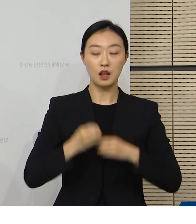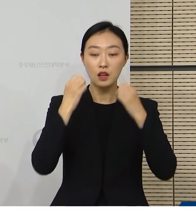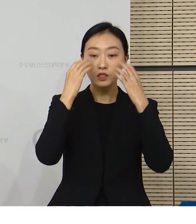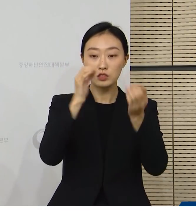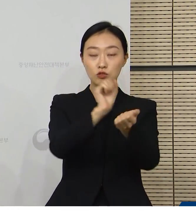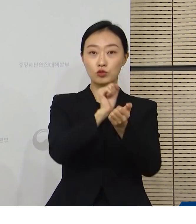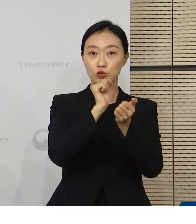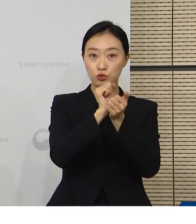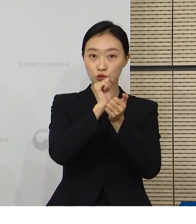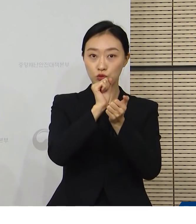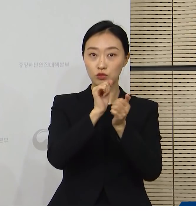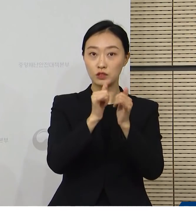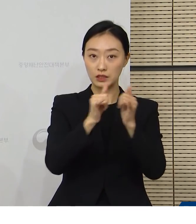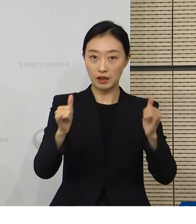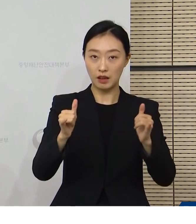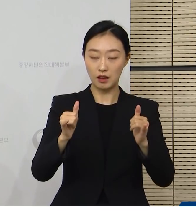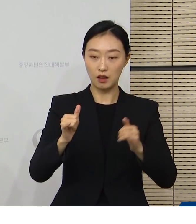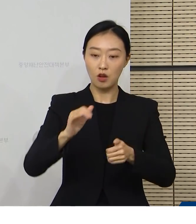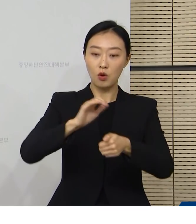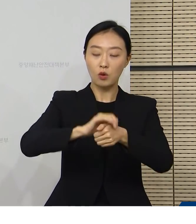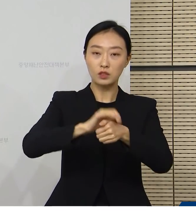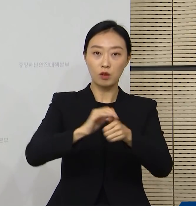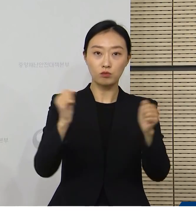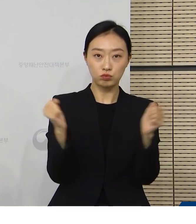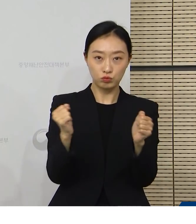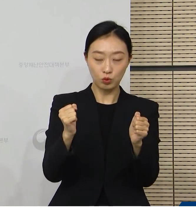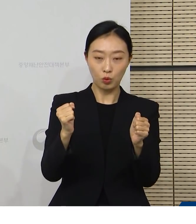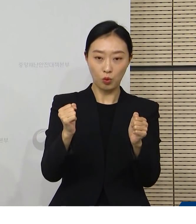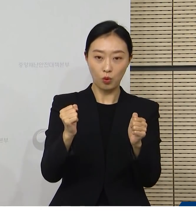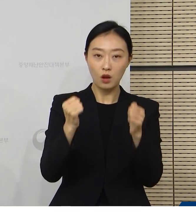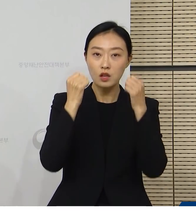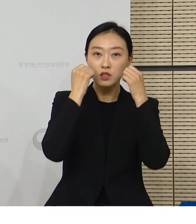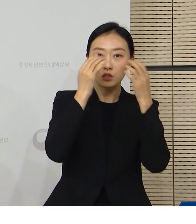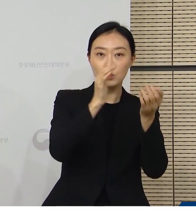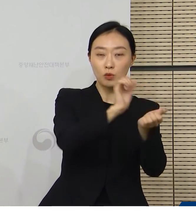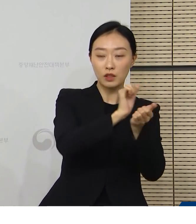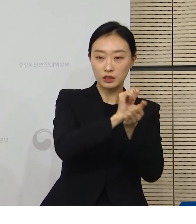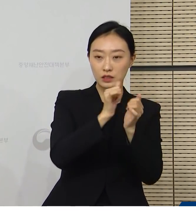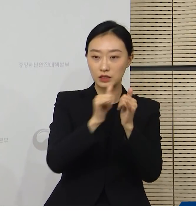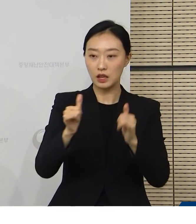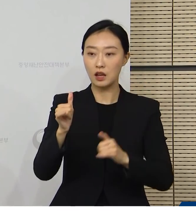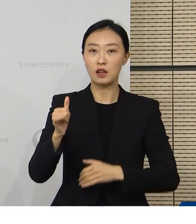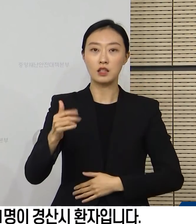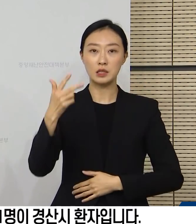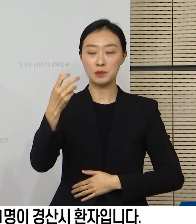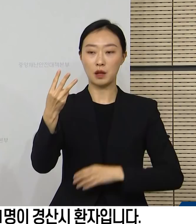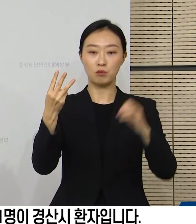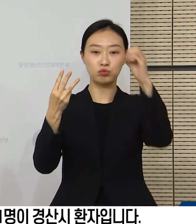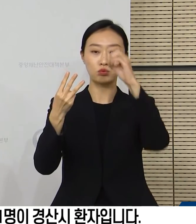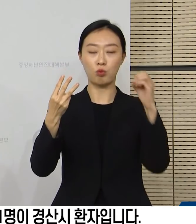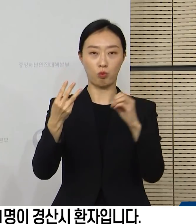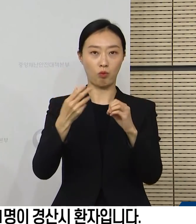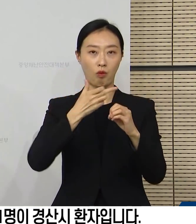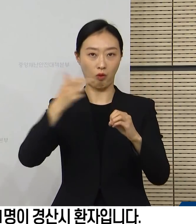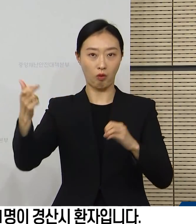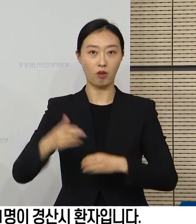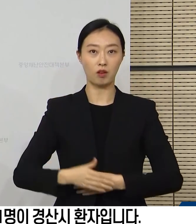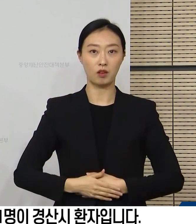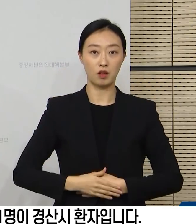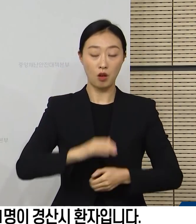확진자가 경상북도 전체 신규 환자의 73%를 차지하고 있으며 경상북도